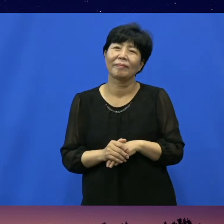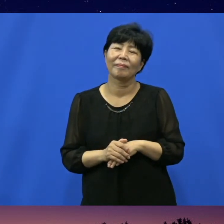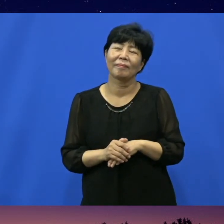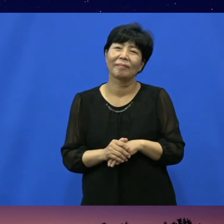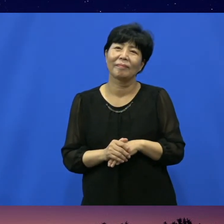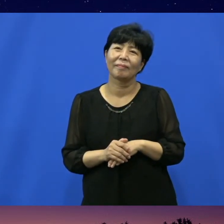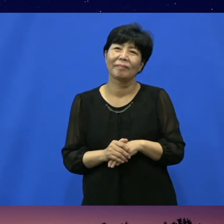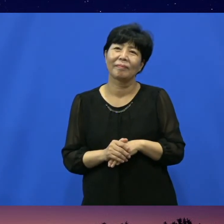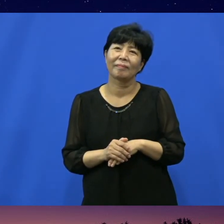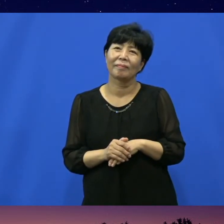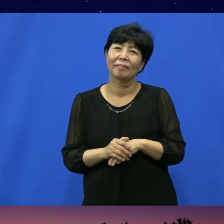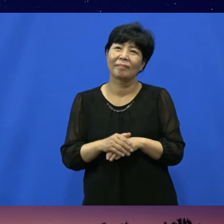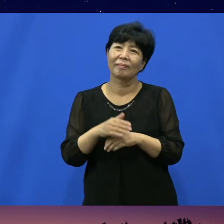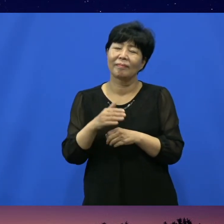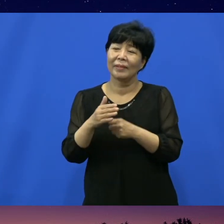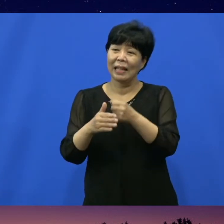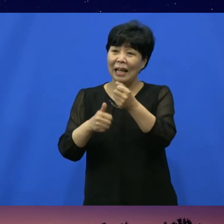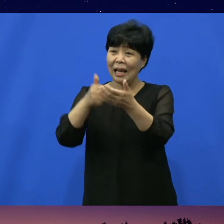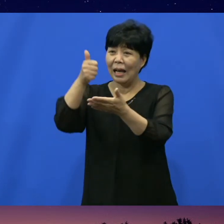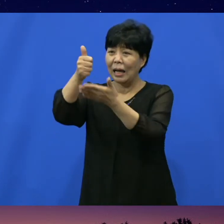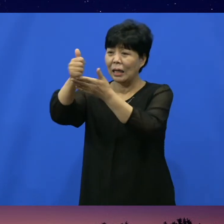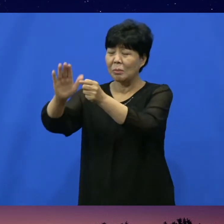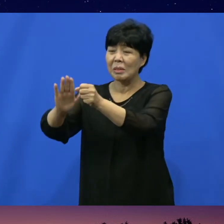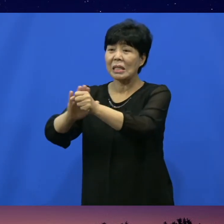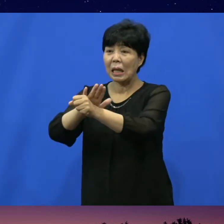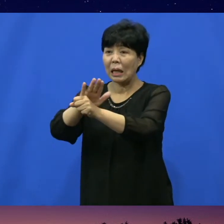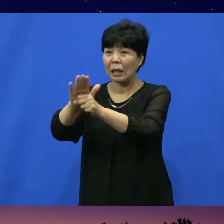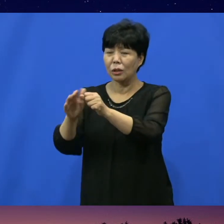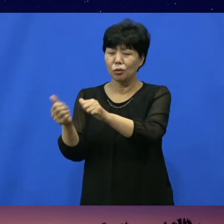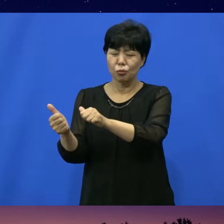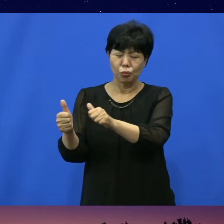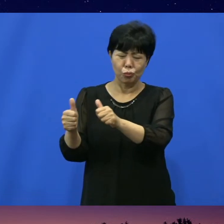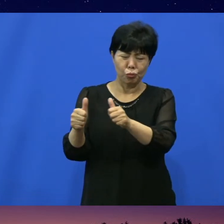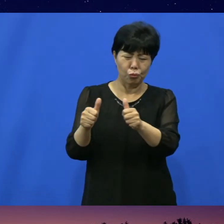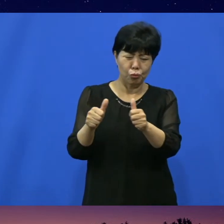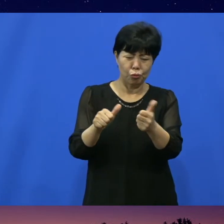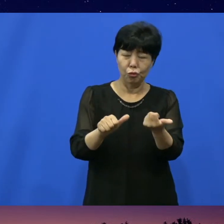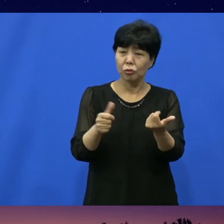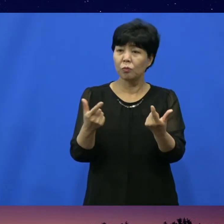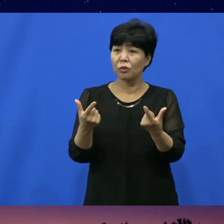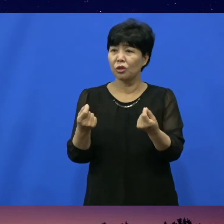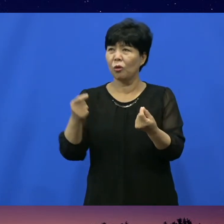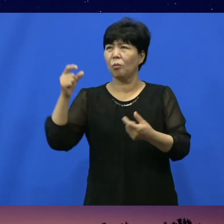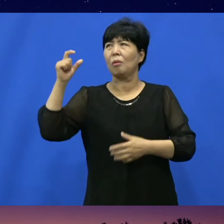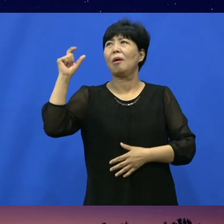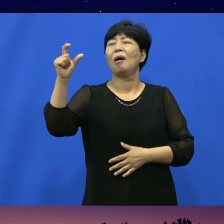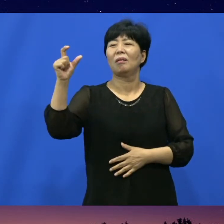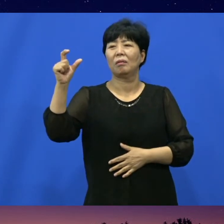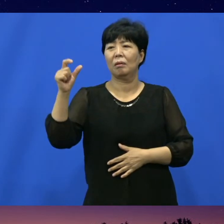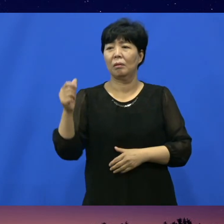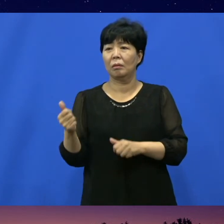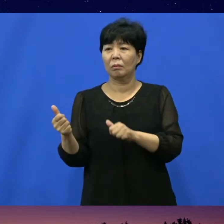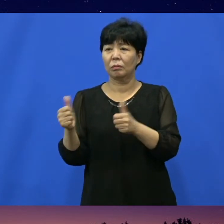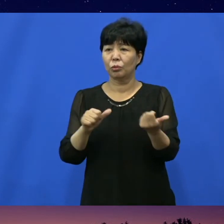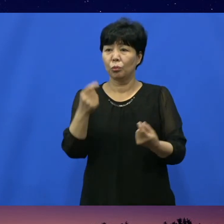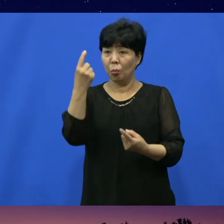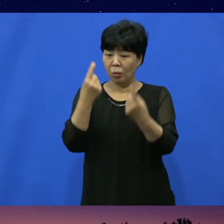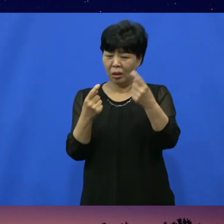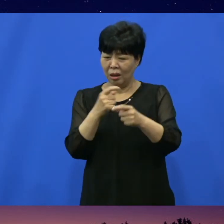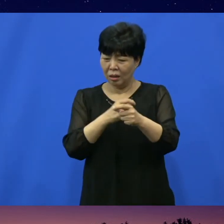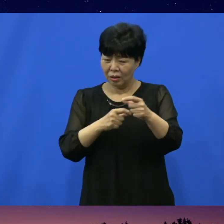보세요. 그 사랑이 죽음같이 강한 거예요. 죽음이 얼마나 강해요. 죽음보다 더 강한 거예요.